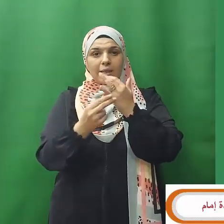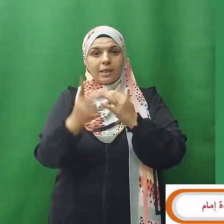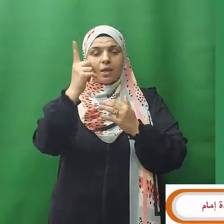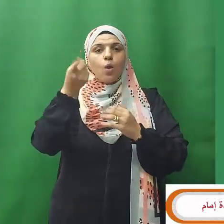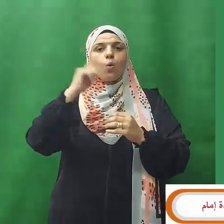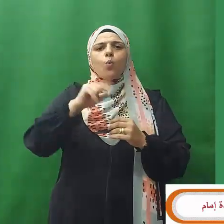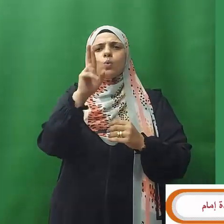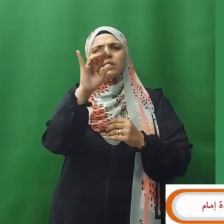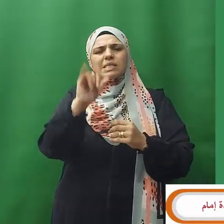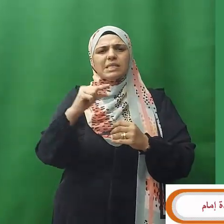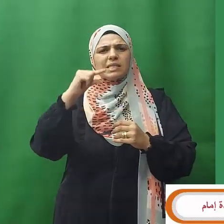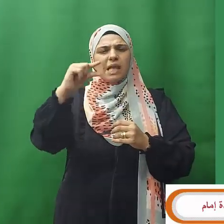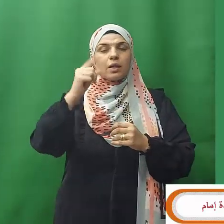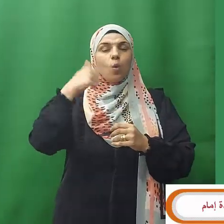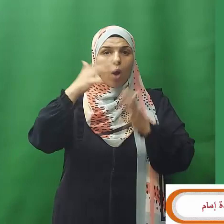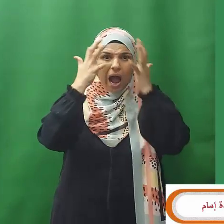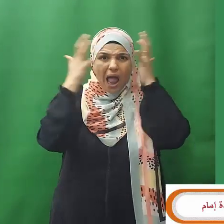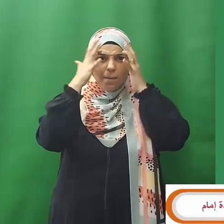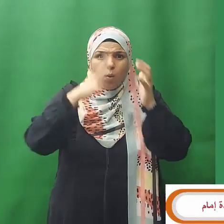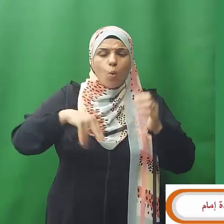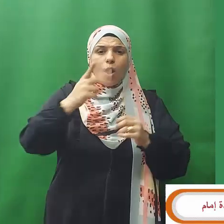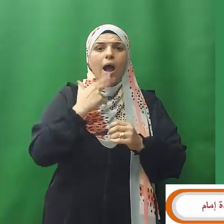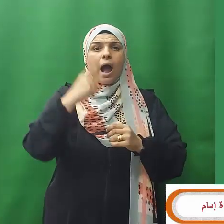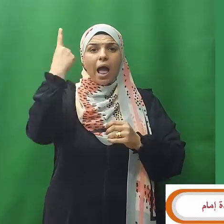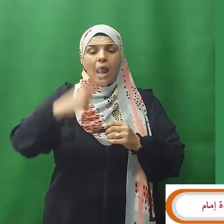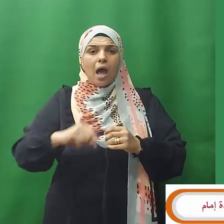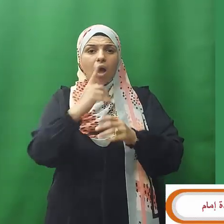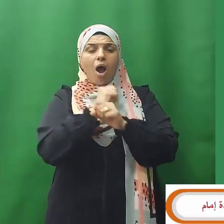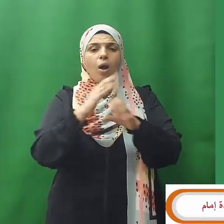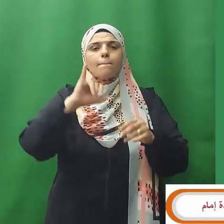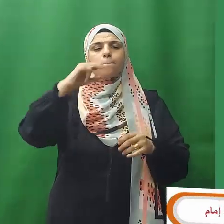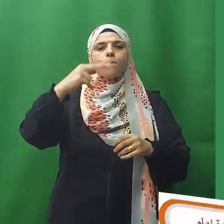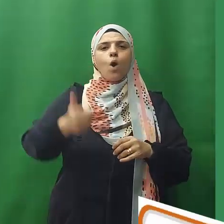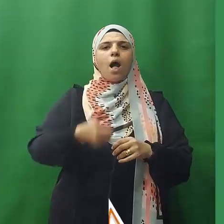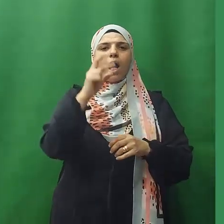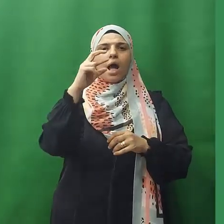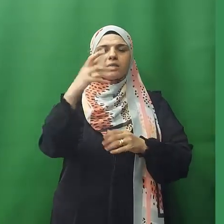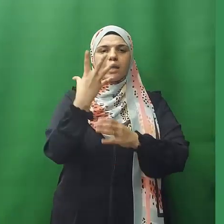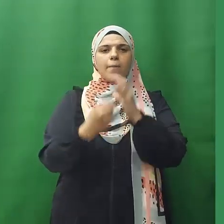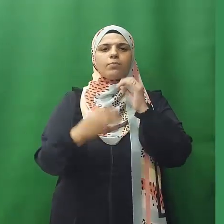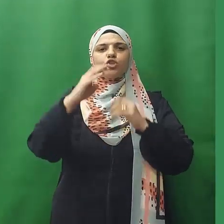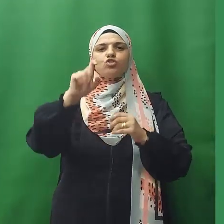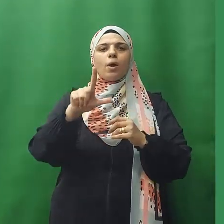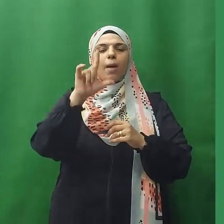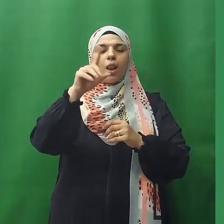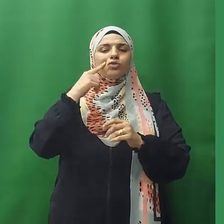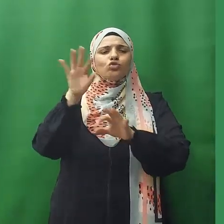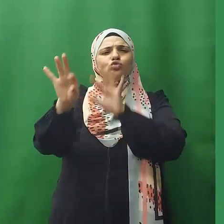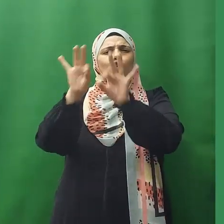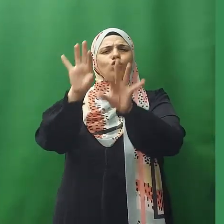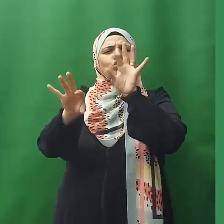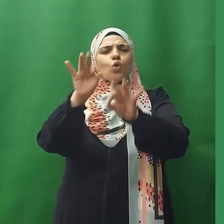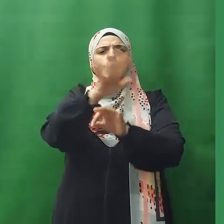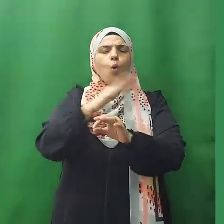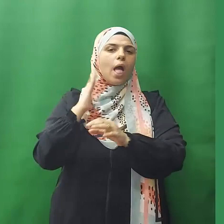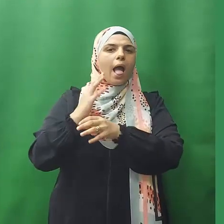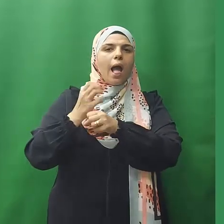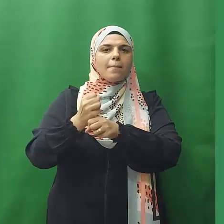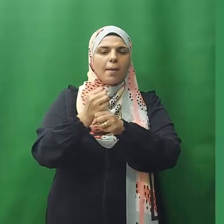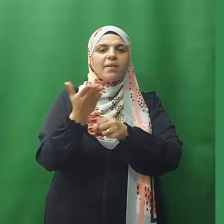ابي واعلمهم بالحلال والحرام معاذ بن جبل الا وان لكل امه امينه وامين هذه